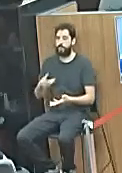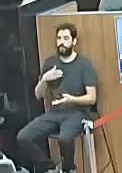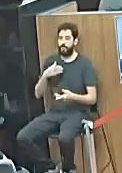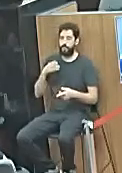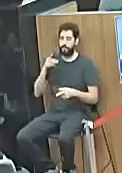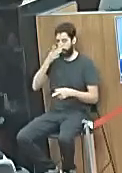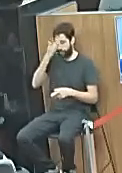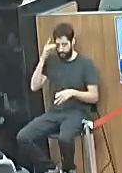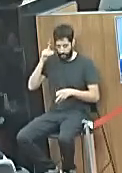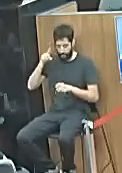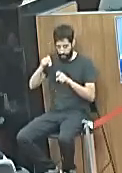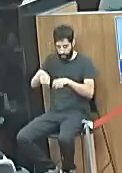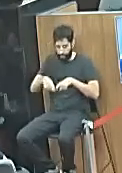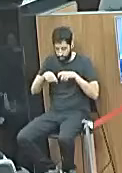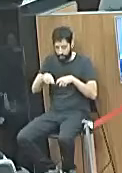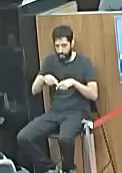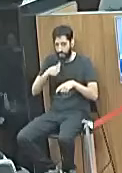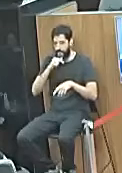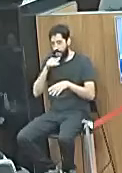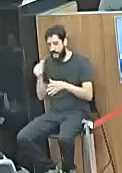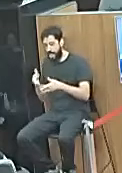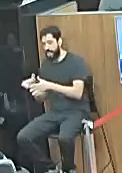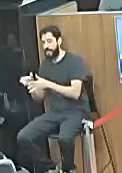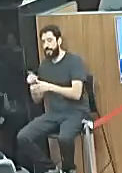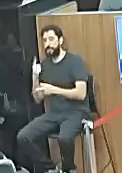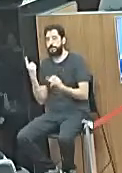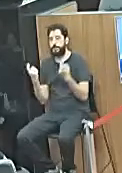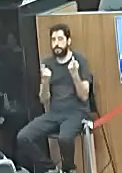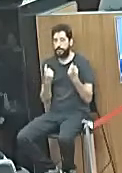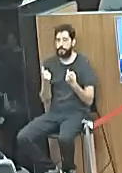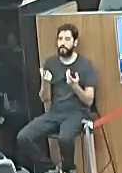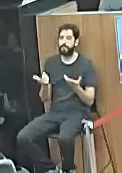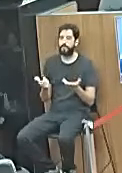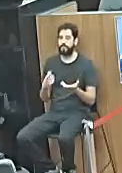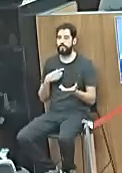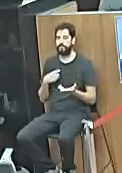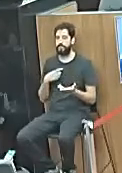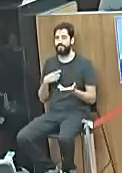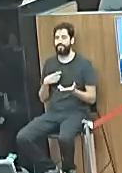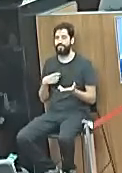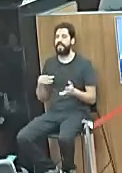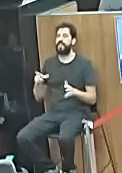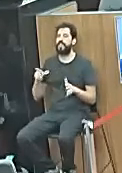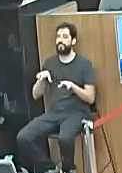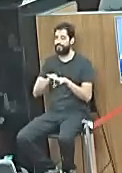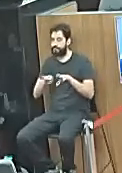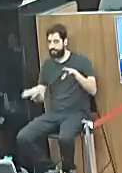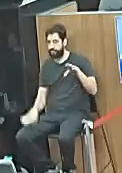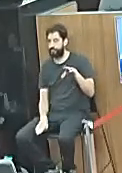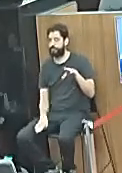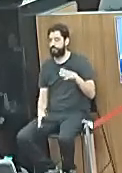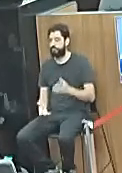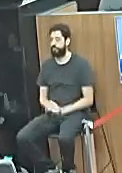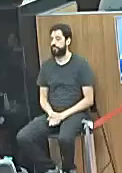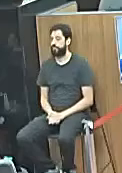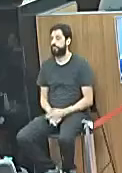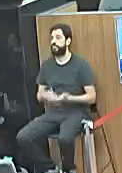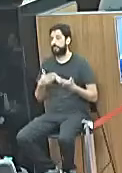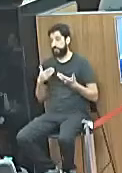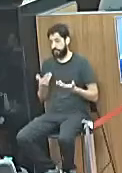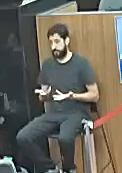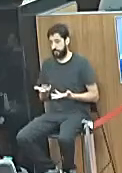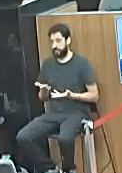campo e das águas entre os grupos e indivíduos e historicamente vulnerabilizadas é então